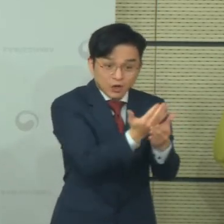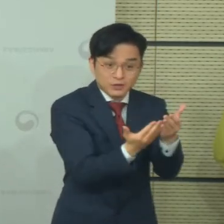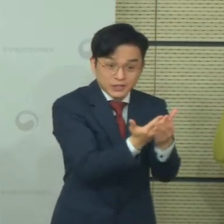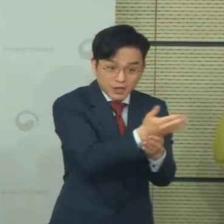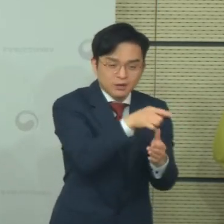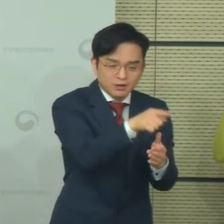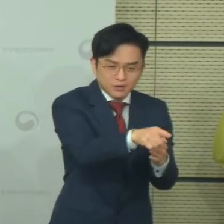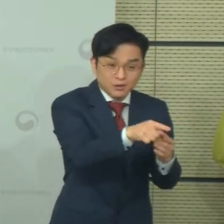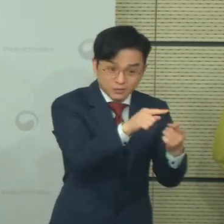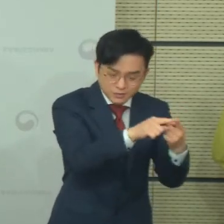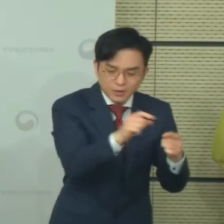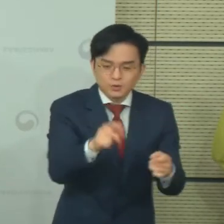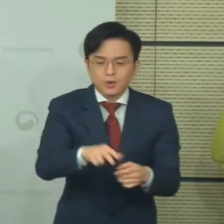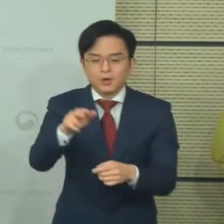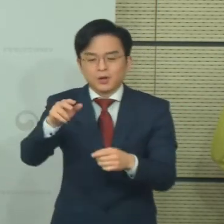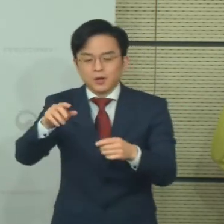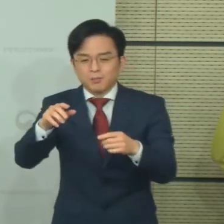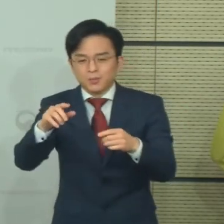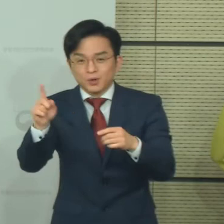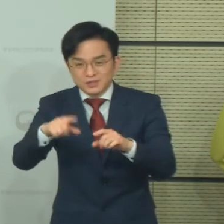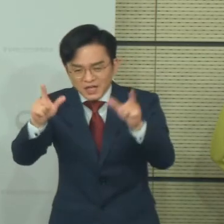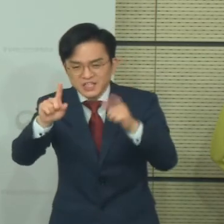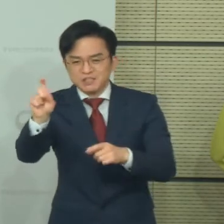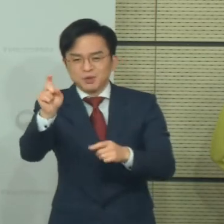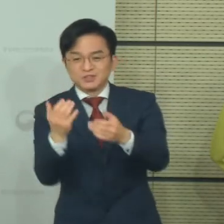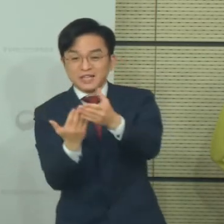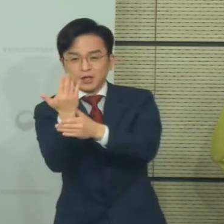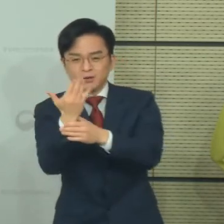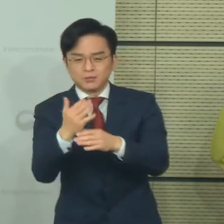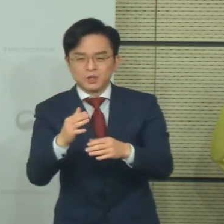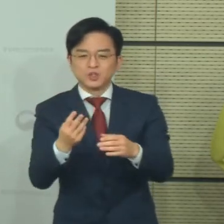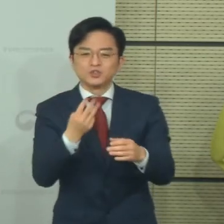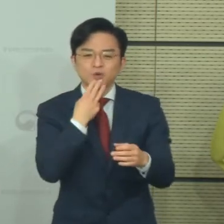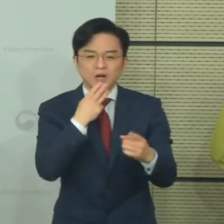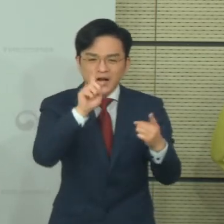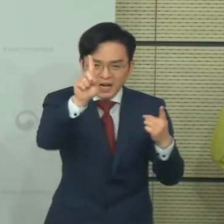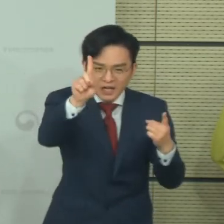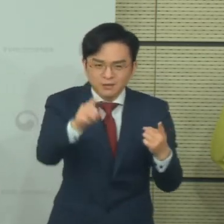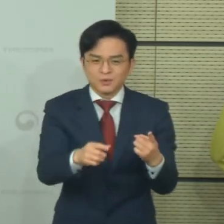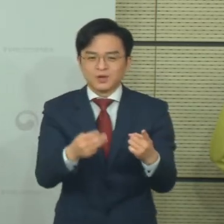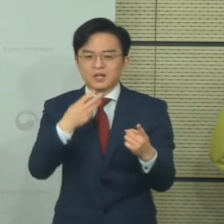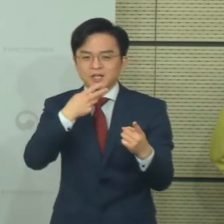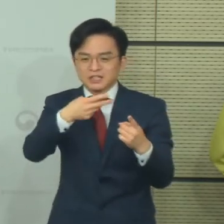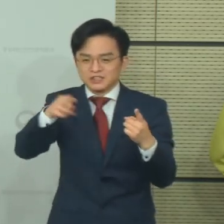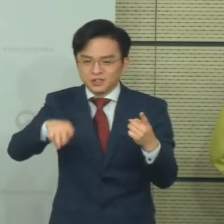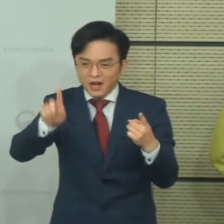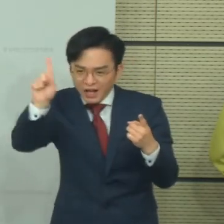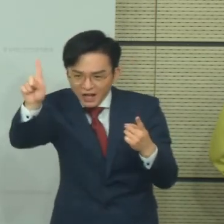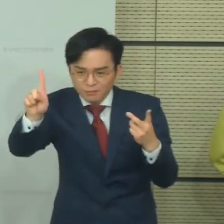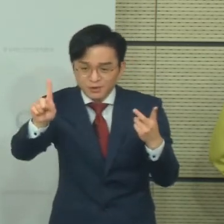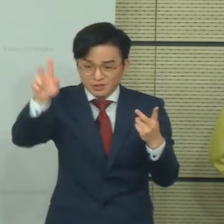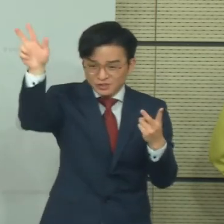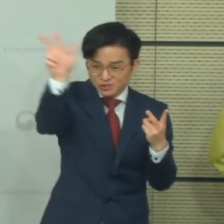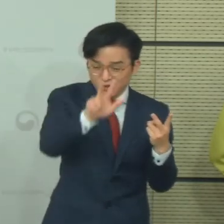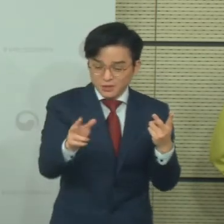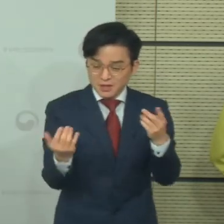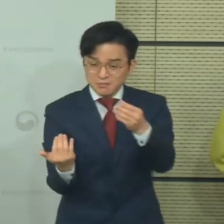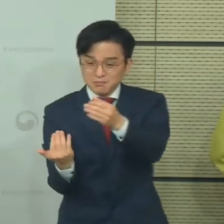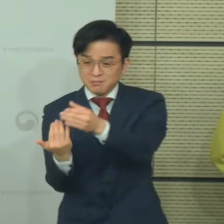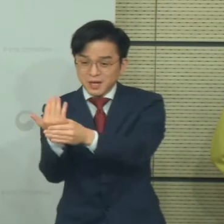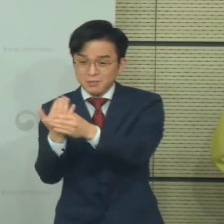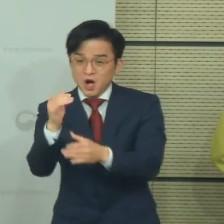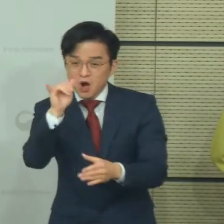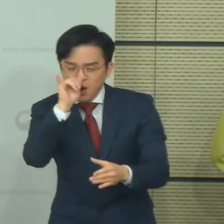있는 것입니다. 따라서 절대적인 환자 숫자가 중요한 게 아니라 환자 그룹들이 어떻게 형성되고 있고 그 그룹들이 어떤